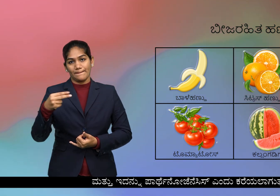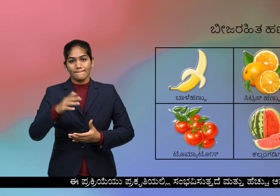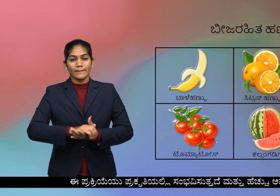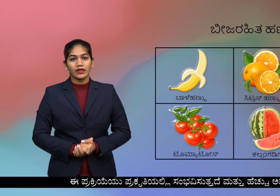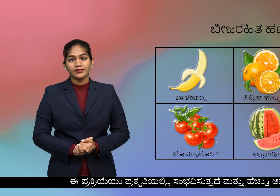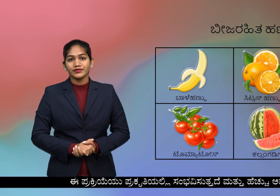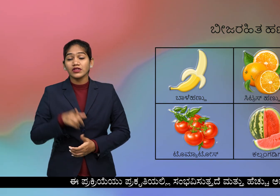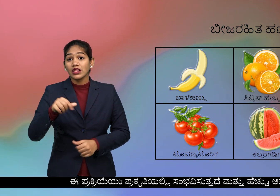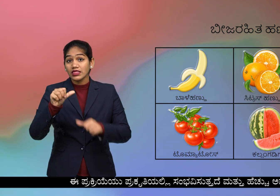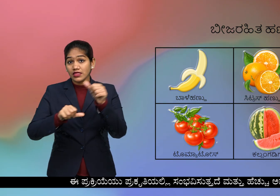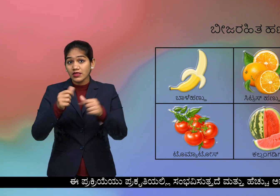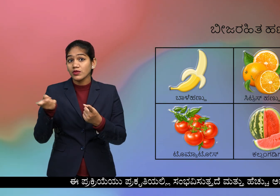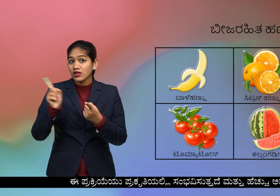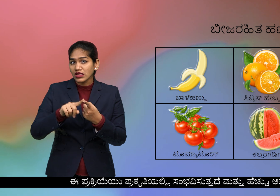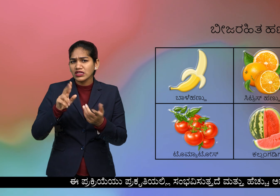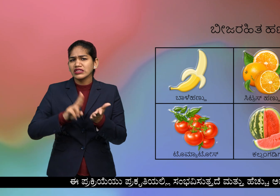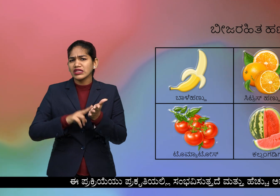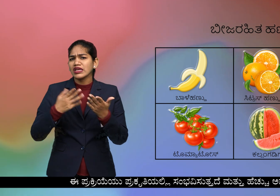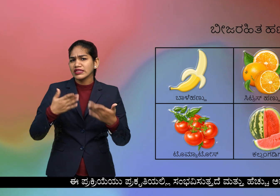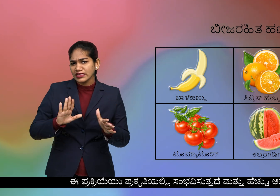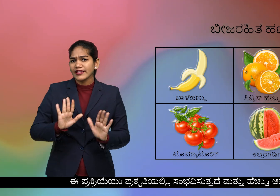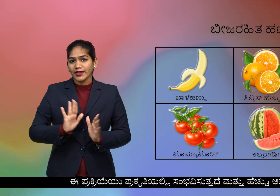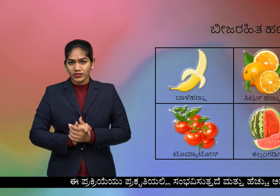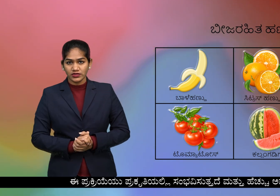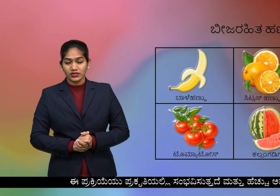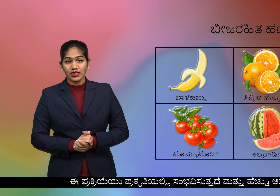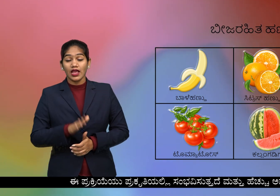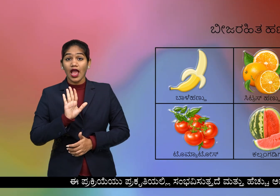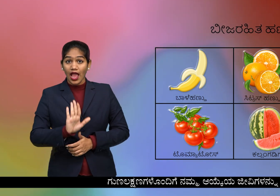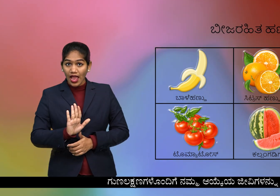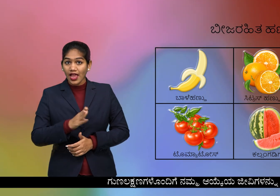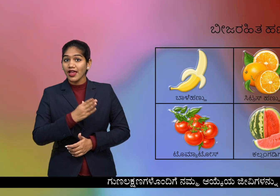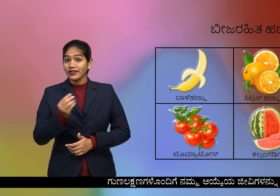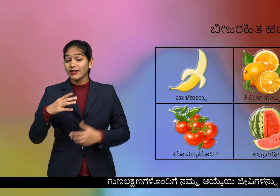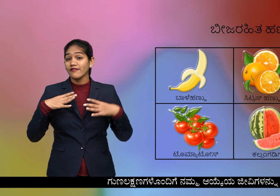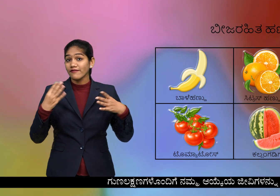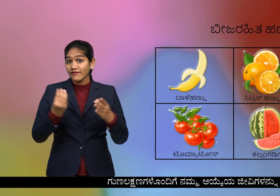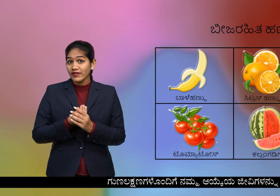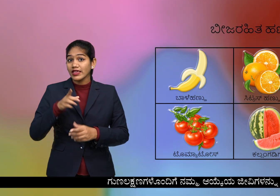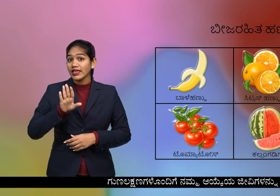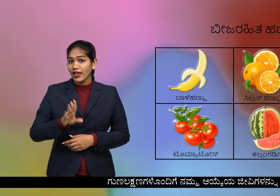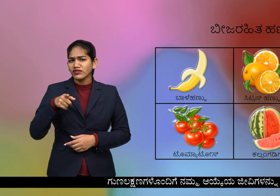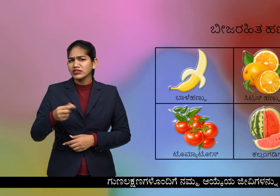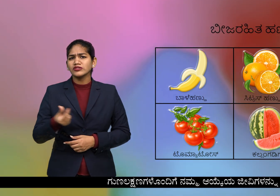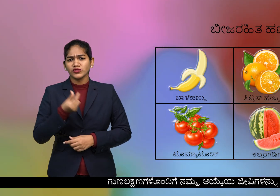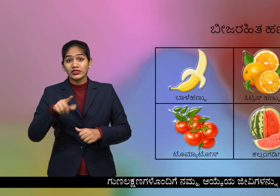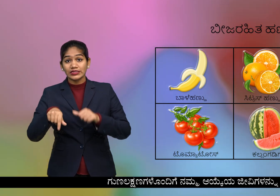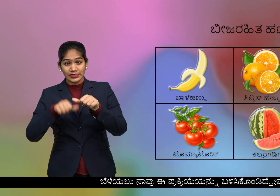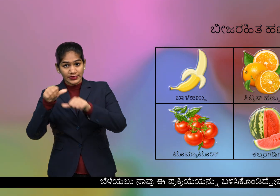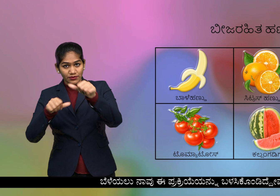ಈ ಪ್ರಕ್ರಿಯೆಯು ಪ್ರಕೃತಿಯಲ್ಲಿ ಸಂಭವಿಸುತ್ತದೆ ಮತ್ತು ಹೆಚ್ಚು ಅಪೇಕ್ಷಣೀಯ ಗುಣಲಕ್ಷಣಗಳೊಂದಿಗೆ ನಮ್ಮ ಆಯ್ಕೆಯ ಜೀವಿಗಳನ್ನ ಬೆಳೆಯಲು